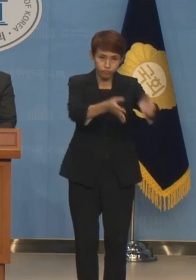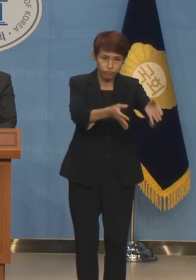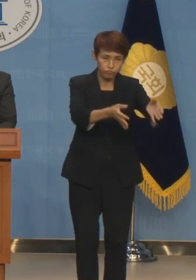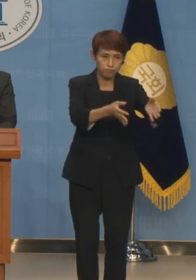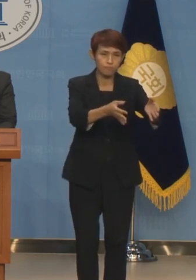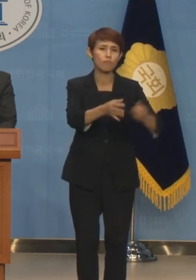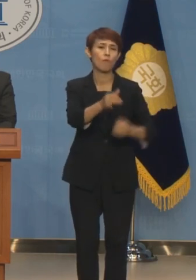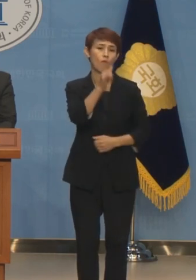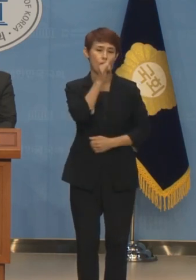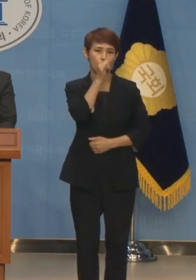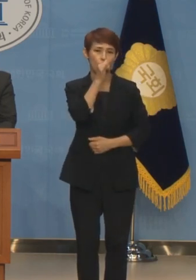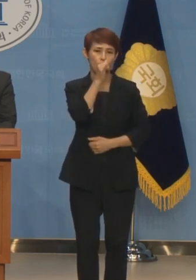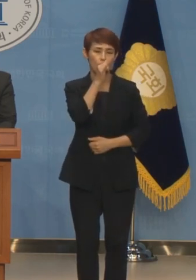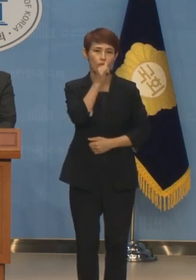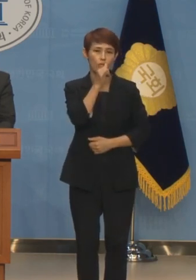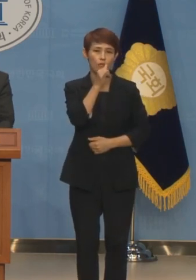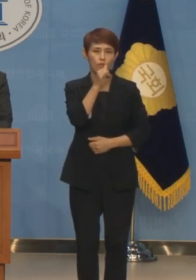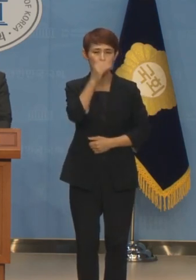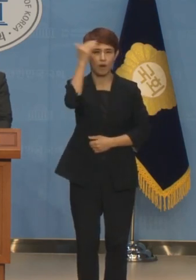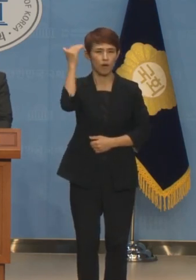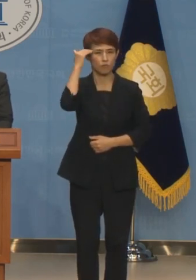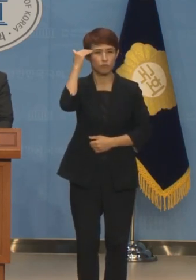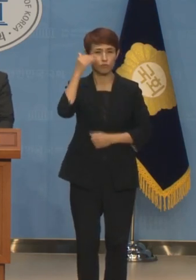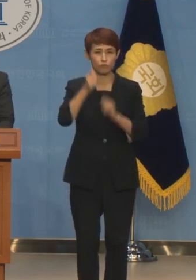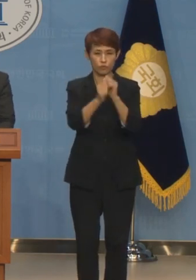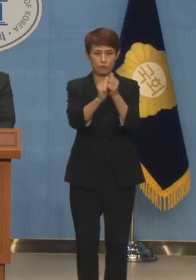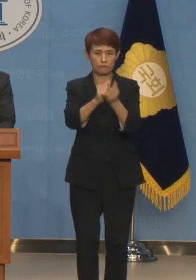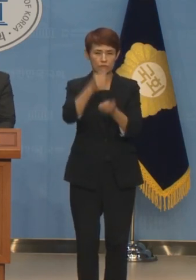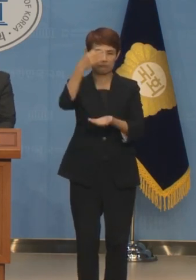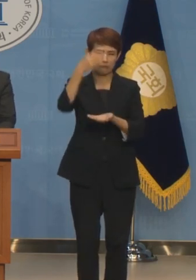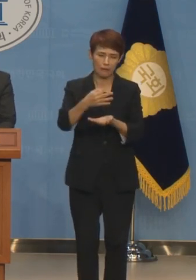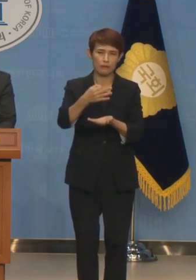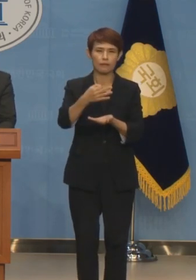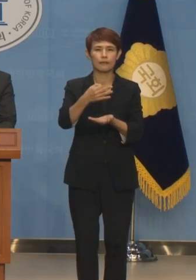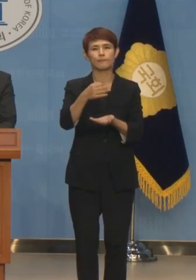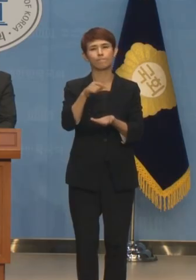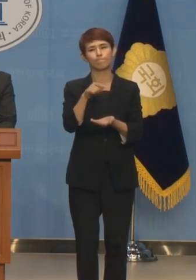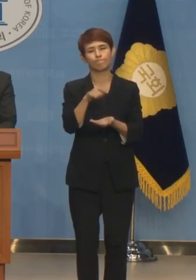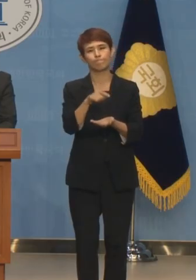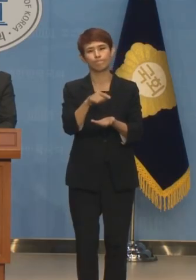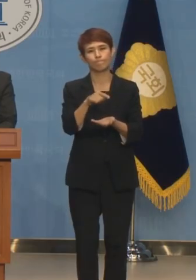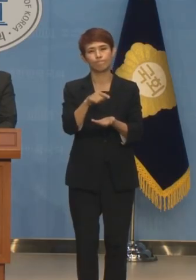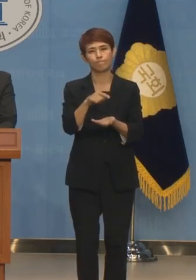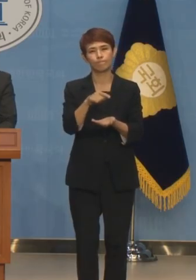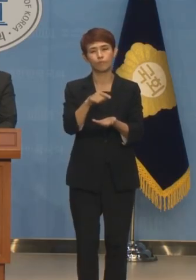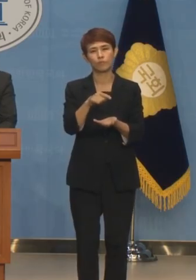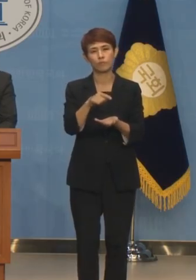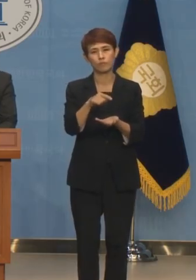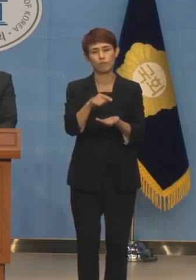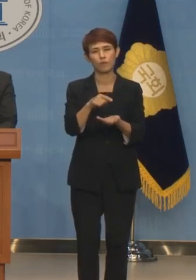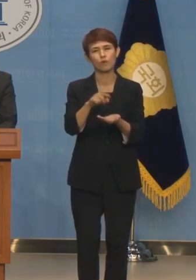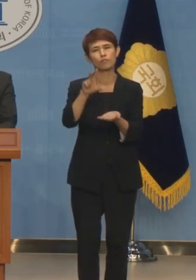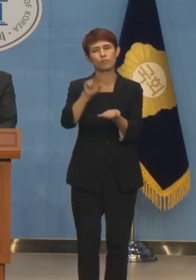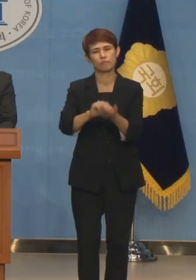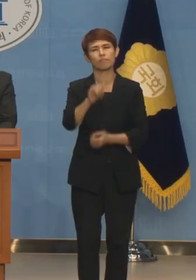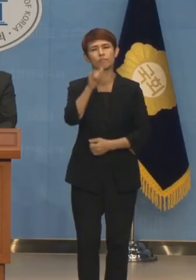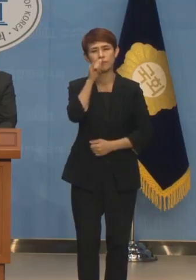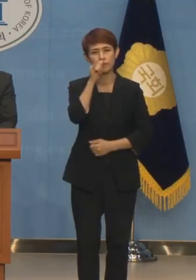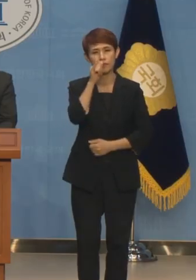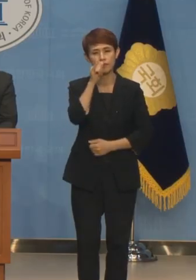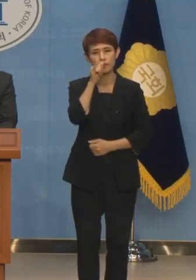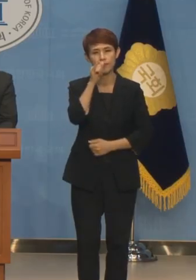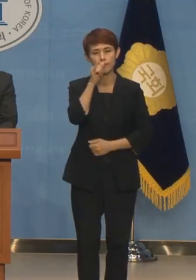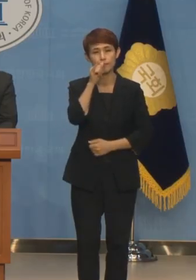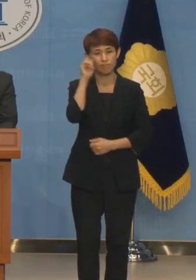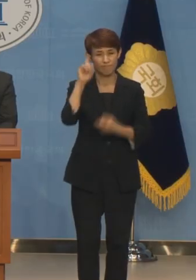결과 소위 코리아 디스카운트라고 하는 우리나라 자본시장의 구조적인 문제가